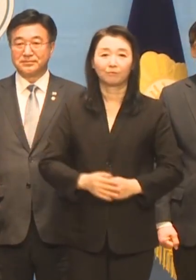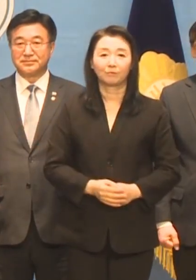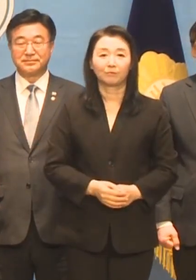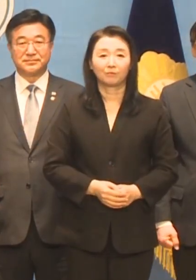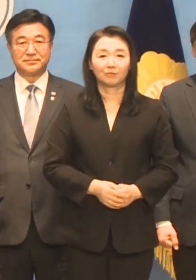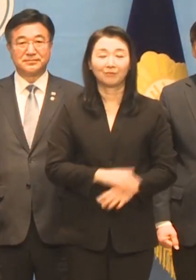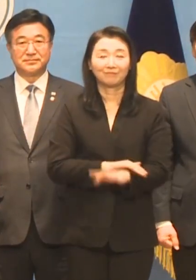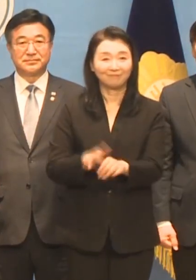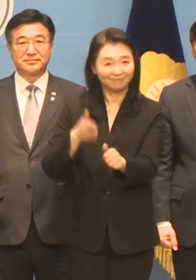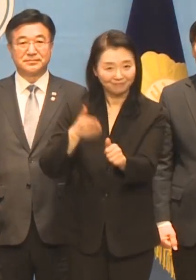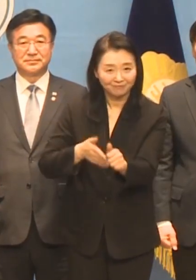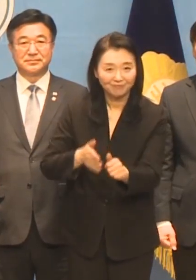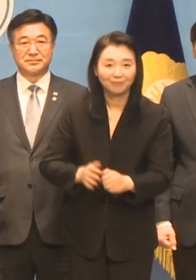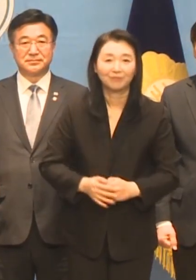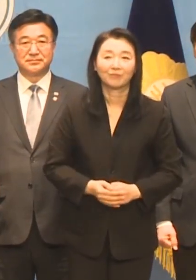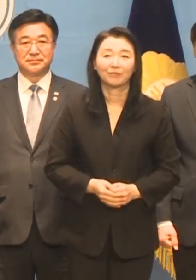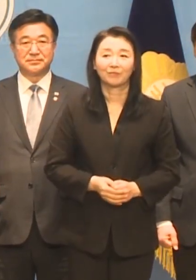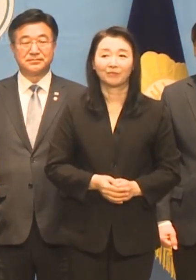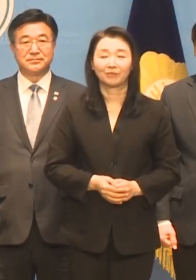잘 부탁드리겠습니다.